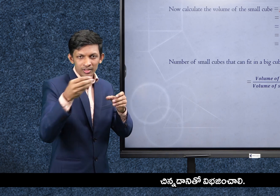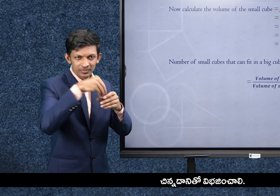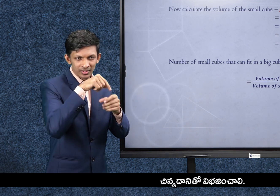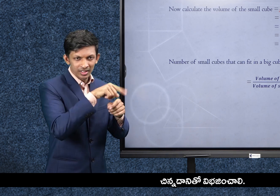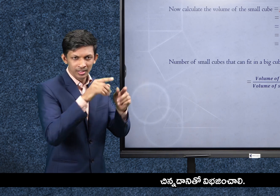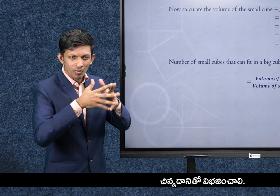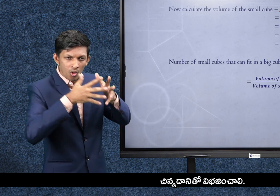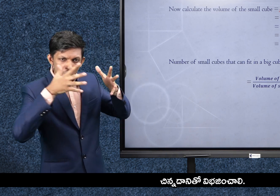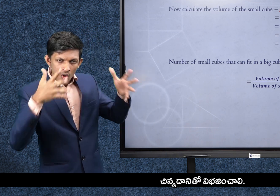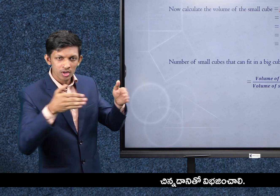విభజించాలి.